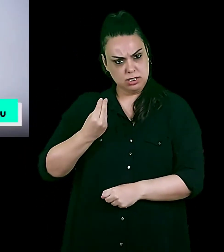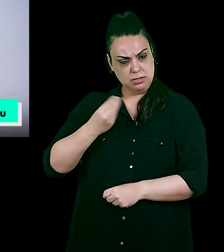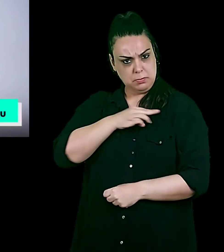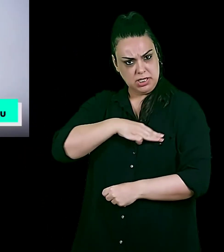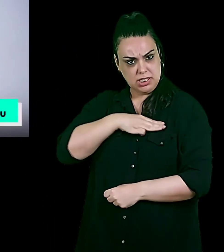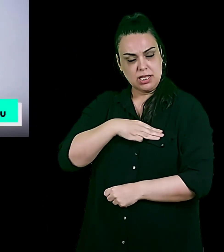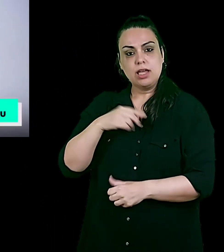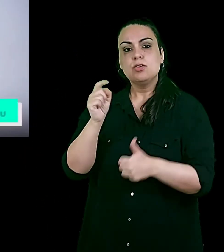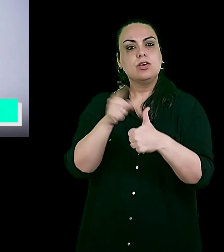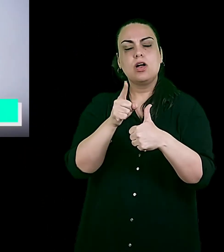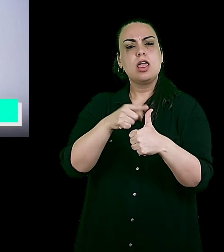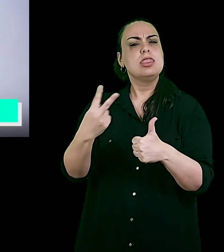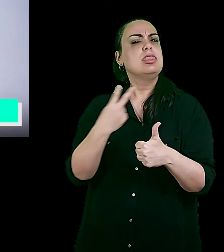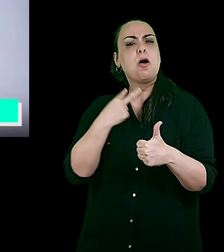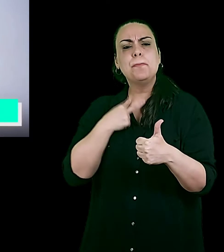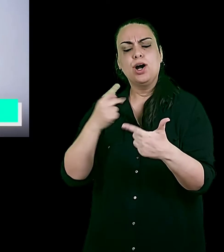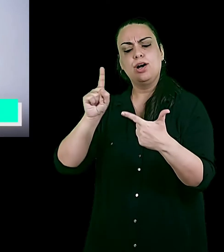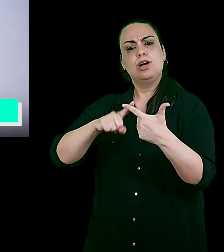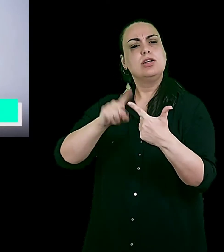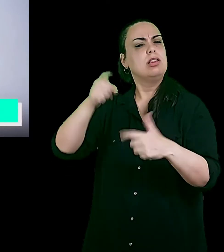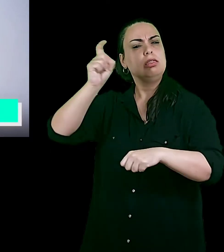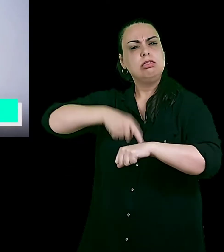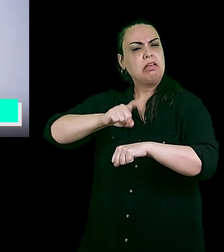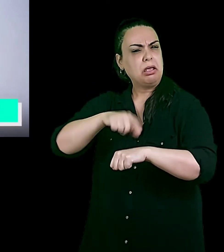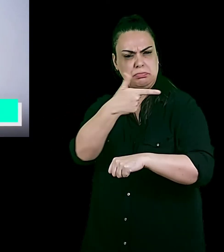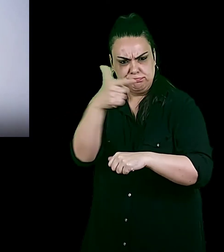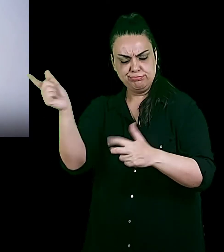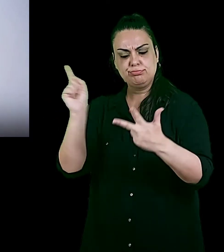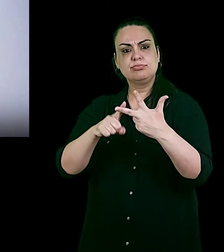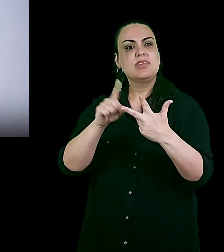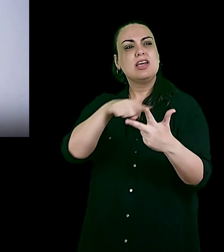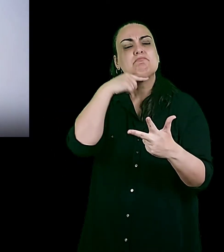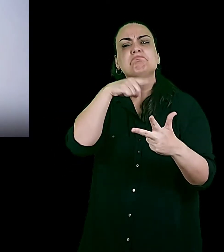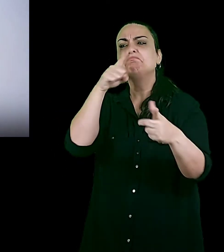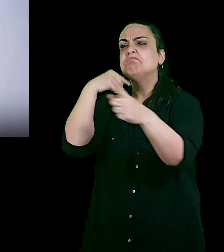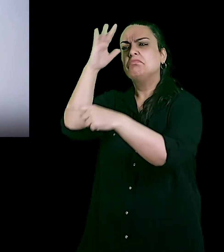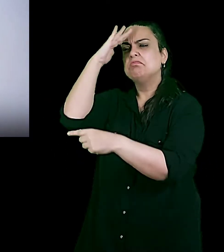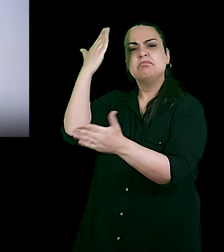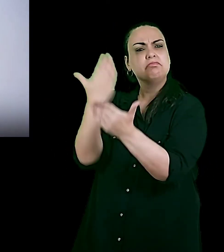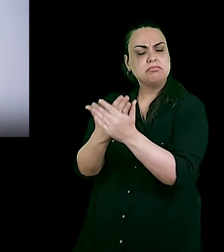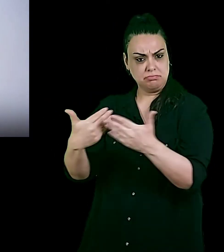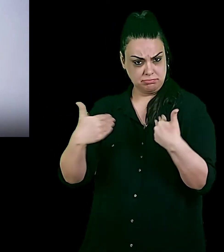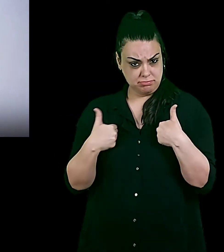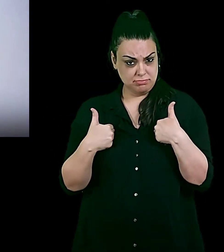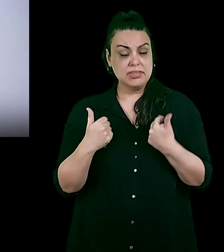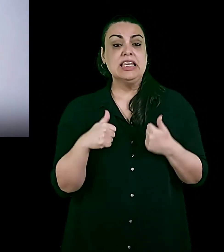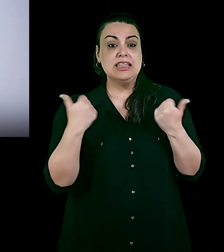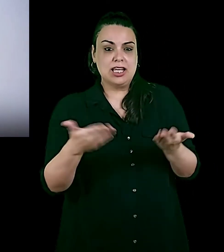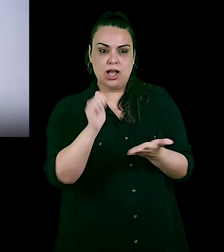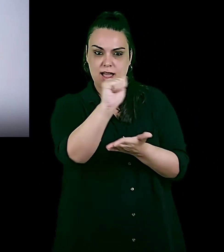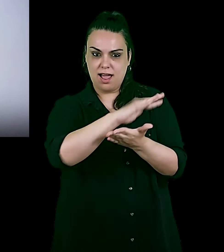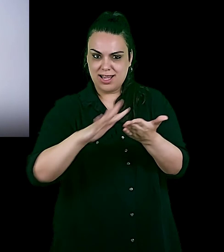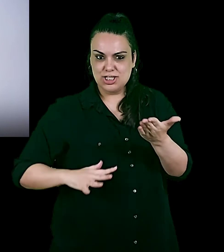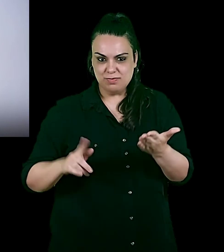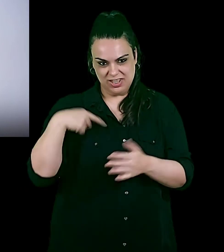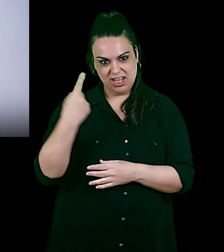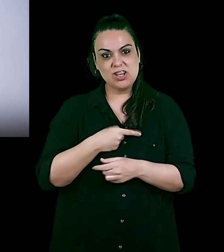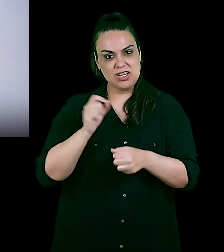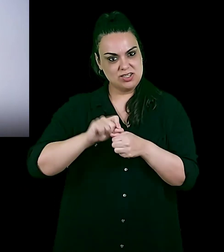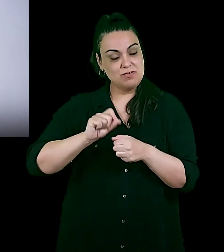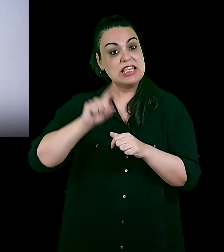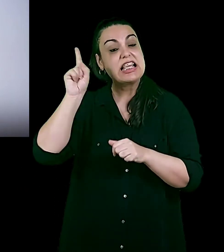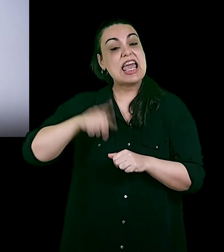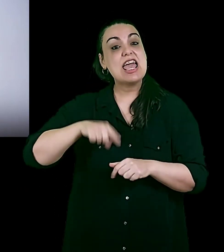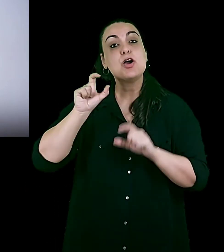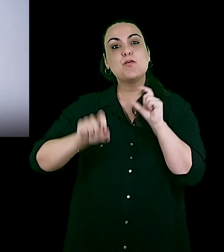não tenho tempo e ninguém acredita em mim. E dentro da lista de tarefas que a gente trabalhou, uma delas